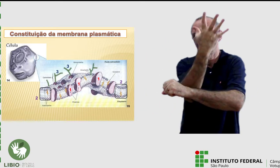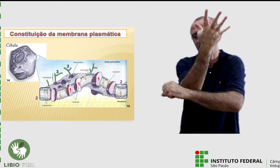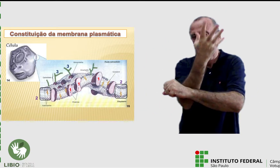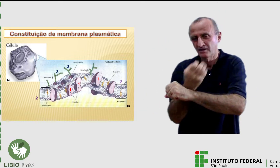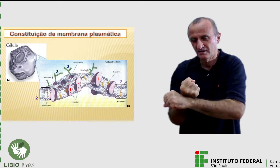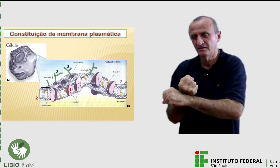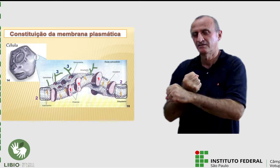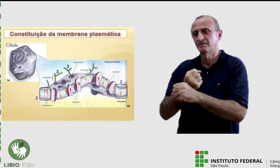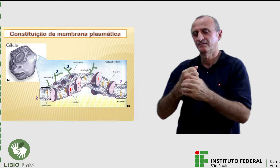permeabilidade seletiva.